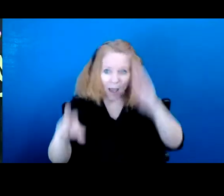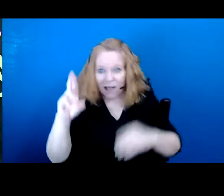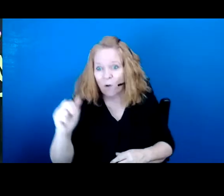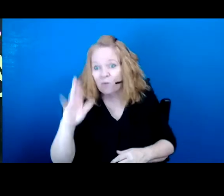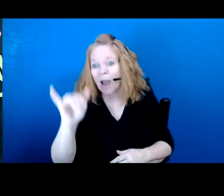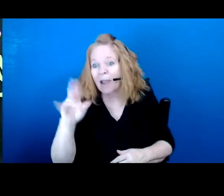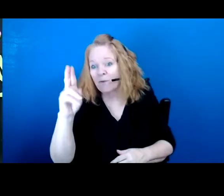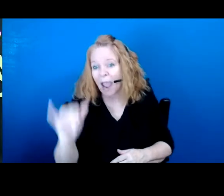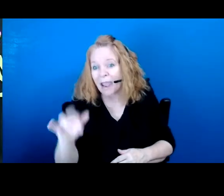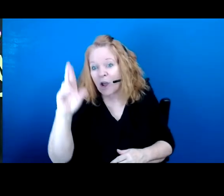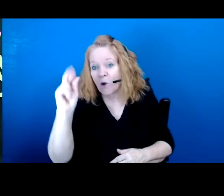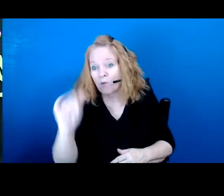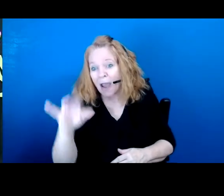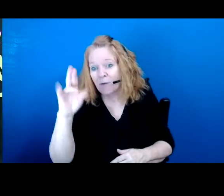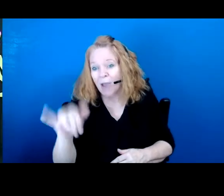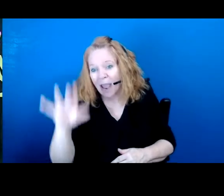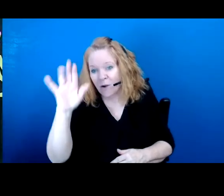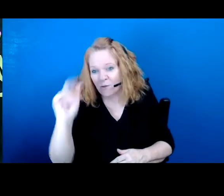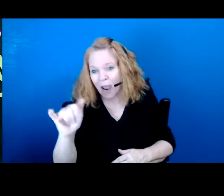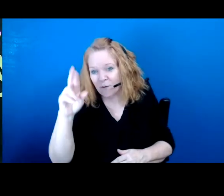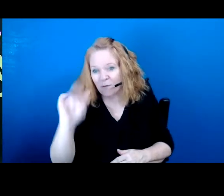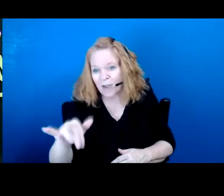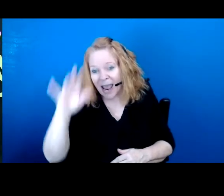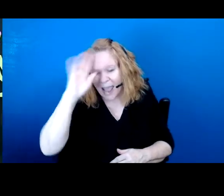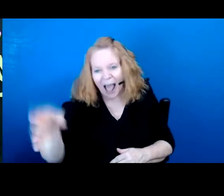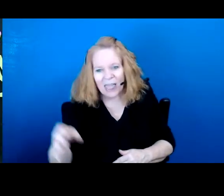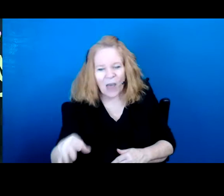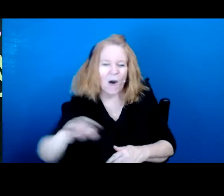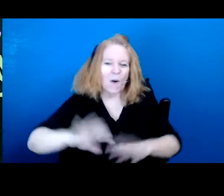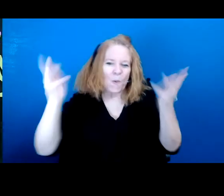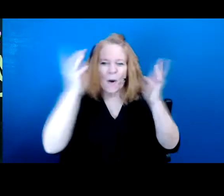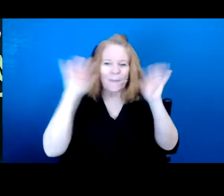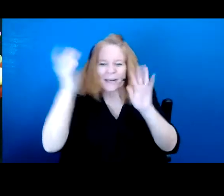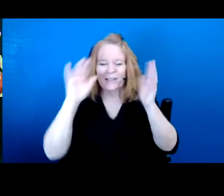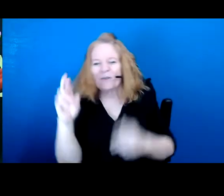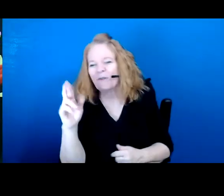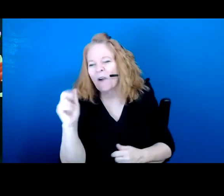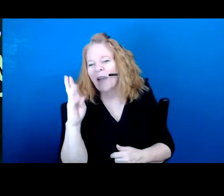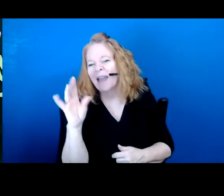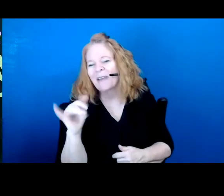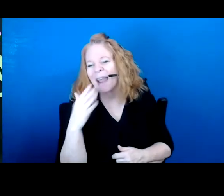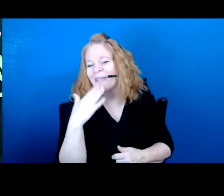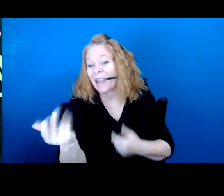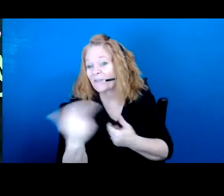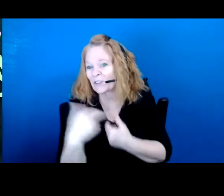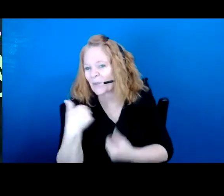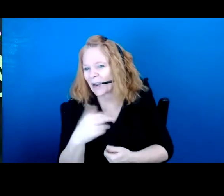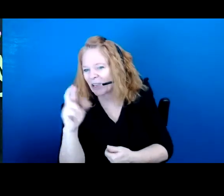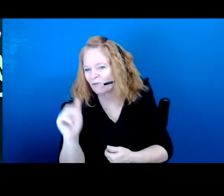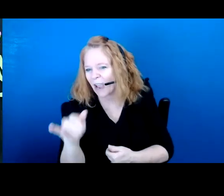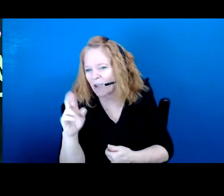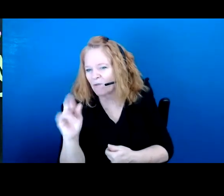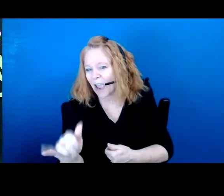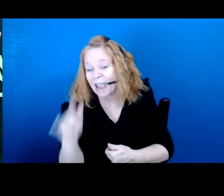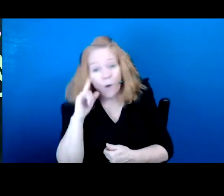hola hola hola revé bebé baby baby baby de u2 pereira qué bueno